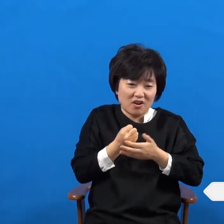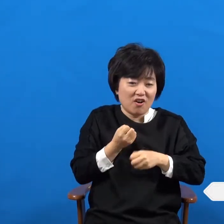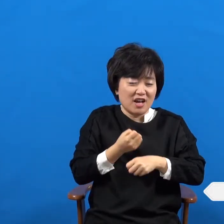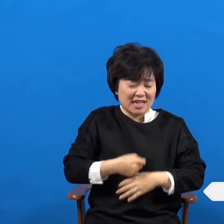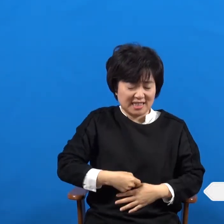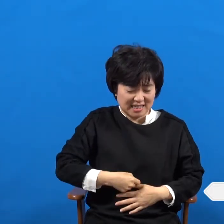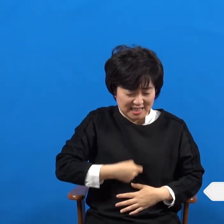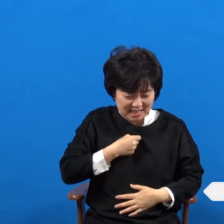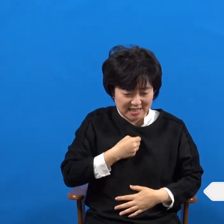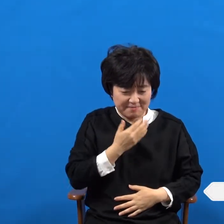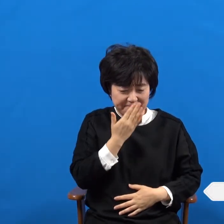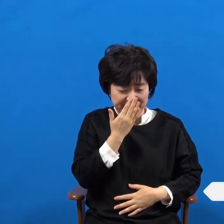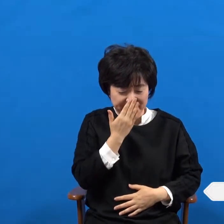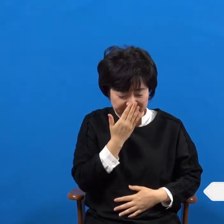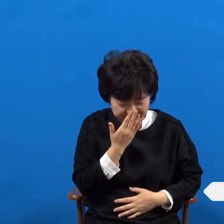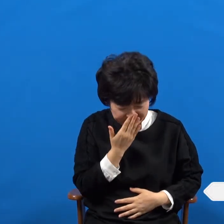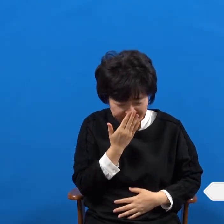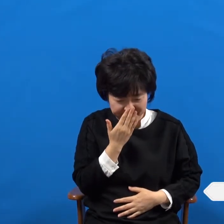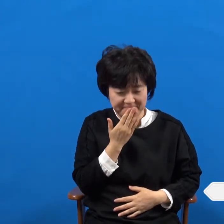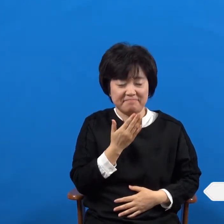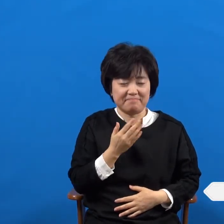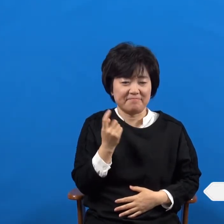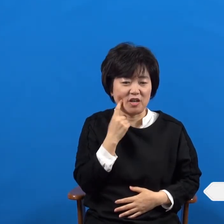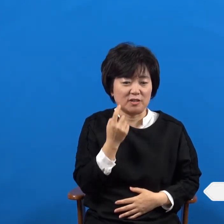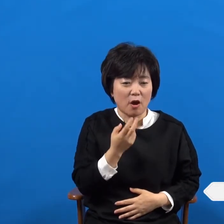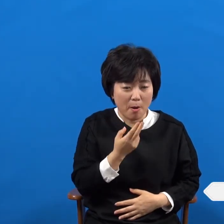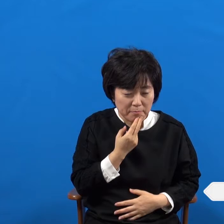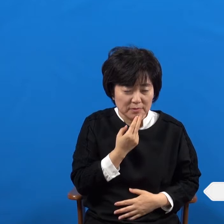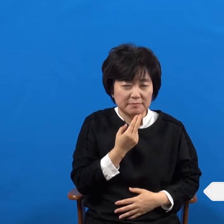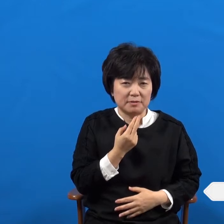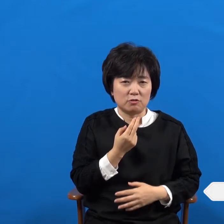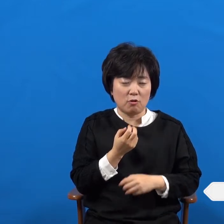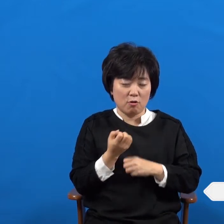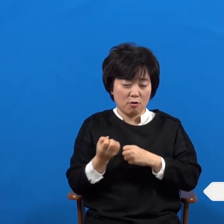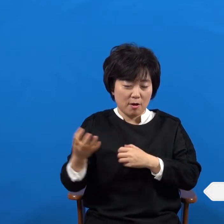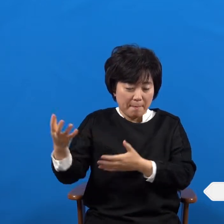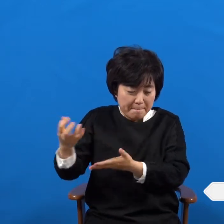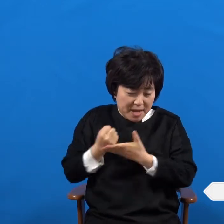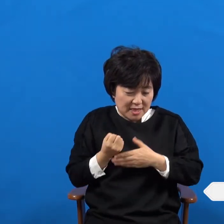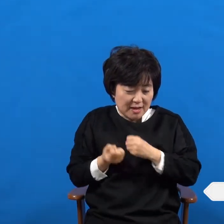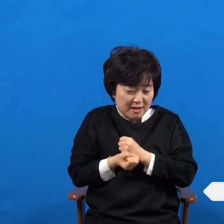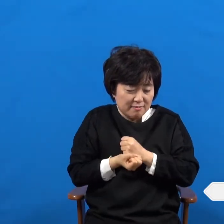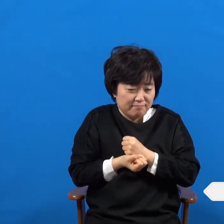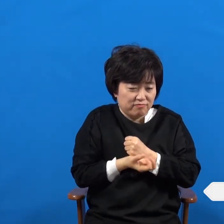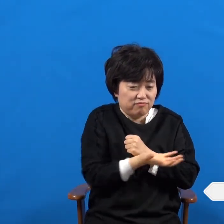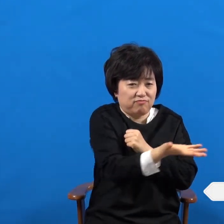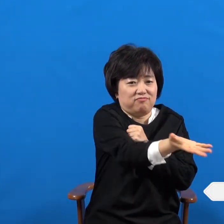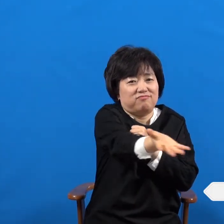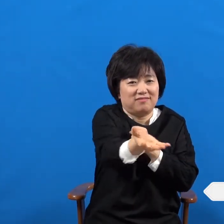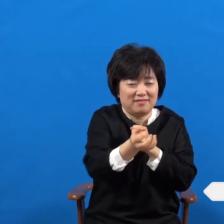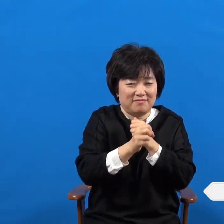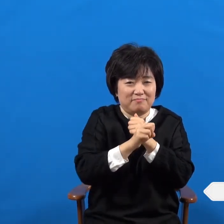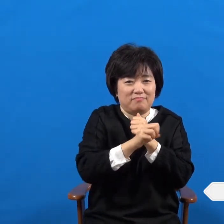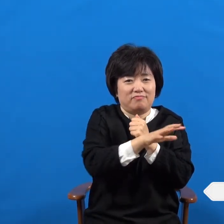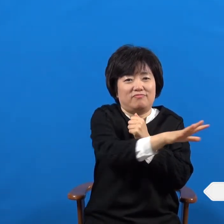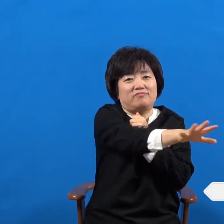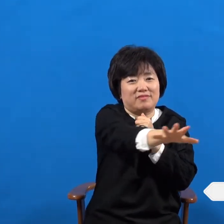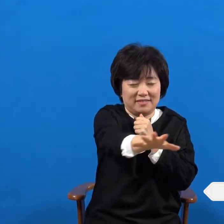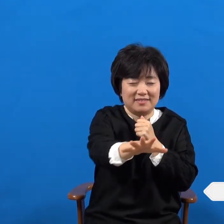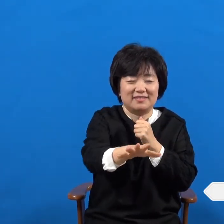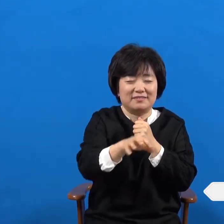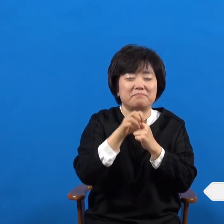진실함과 의로움과 진실함으로 비추는 빛.